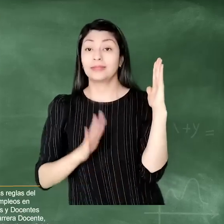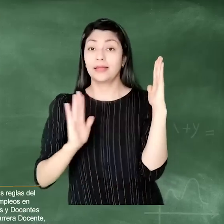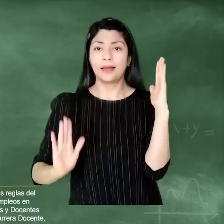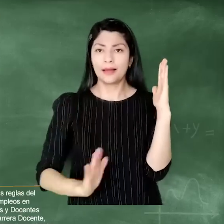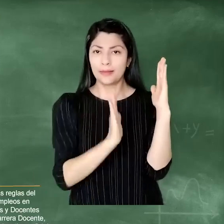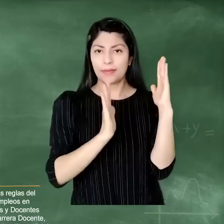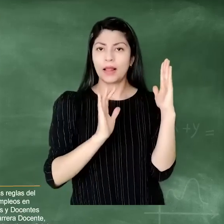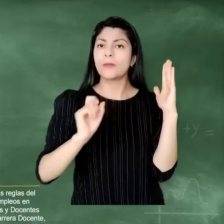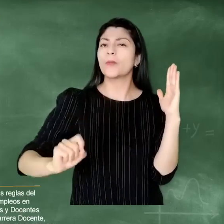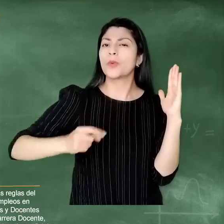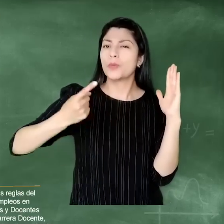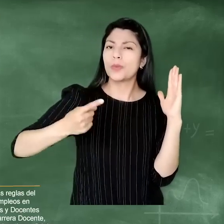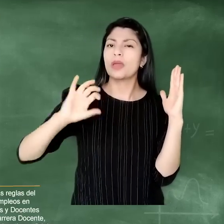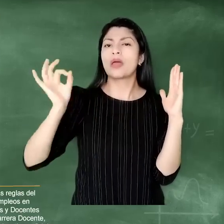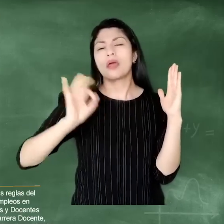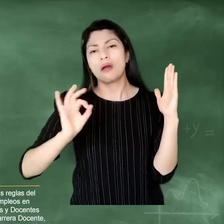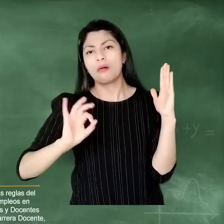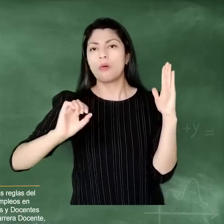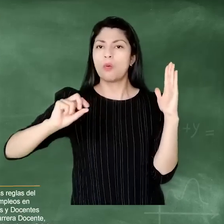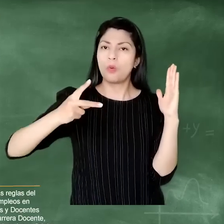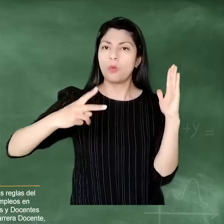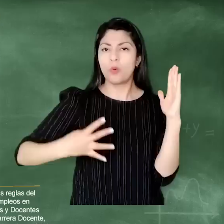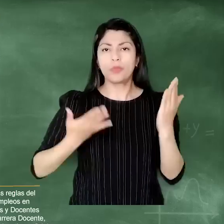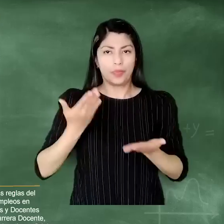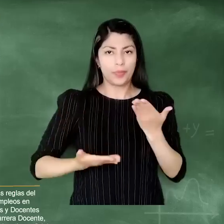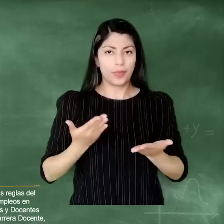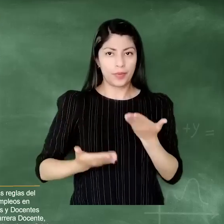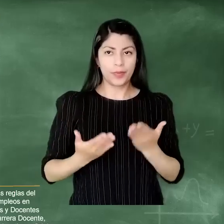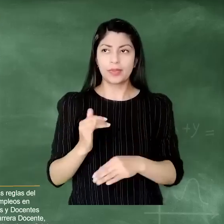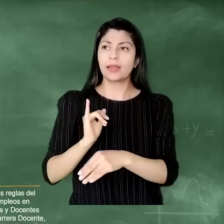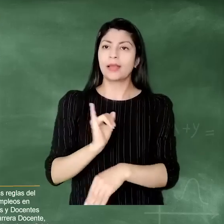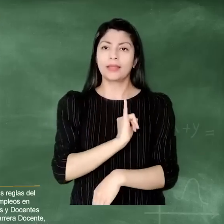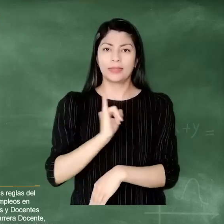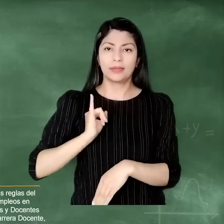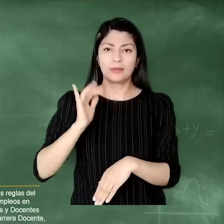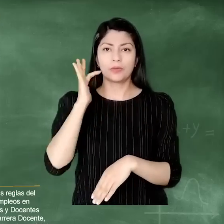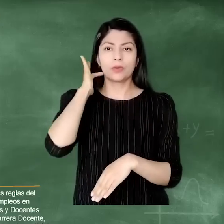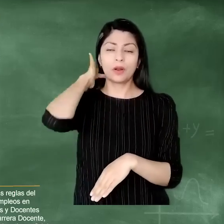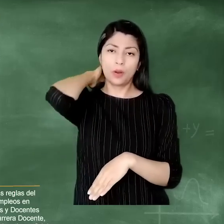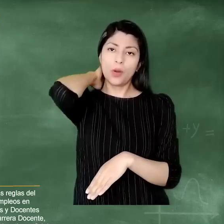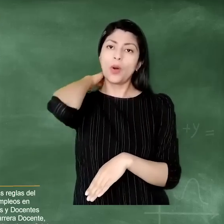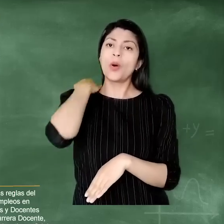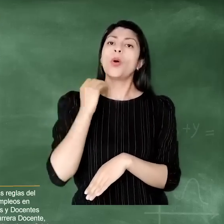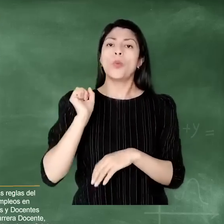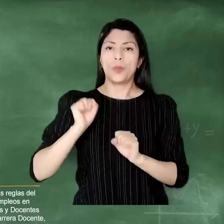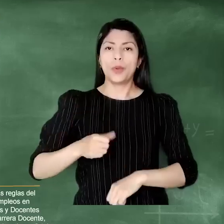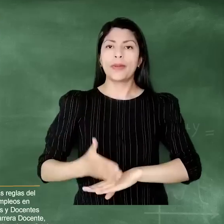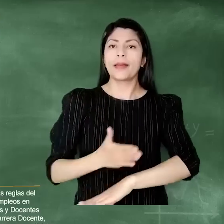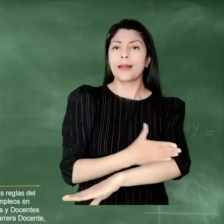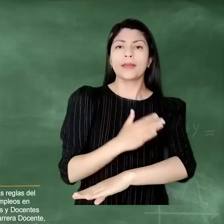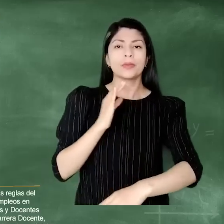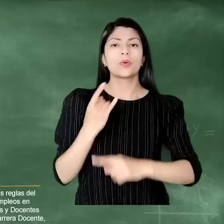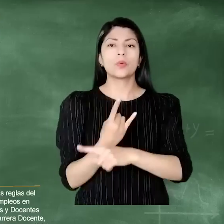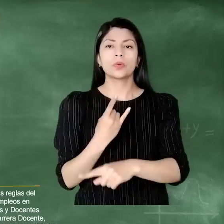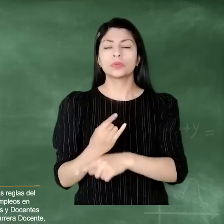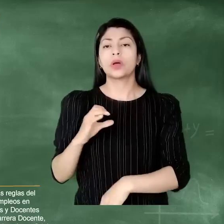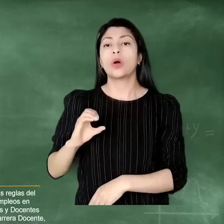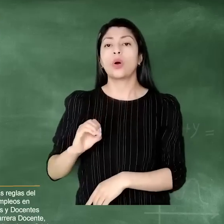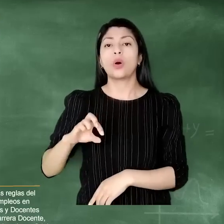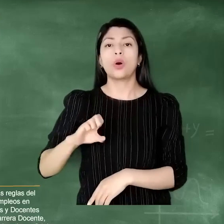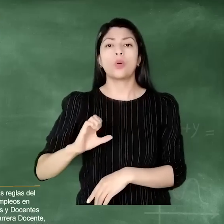la respectiva lista de elegibles o la primera o primeras posiciones individuales en forma consecutiva, y